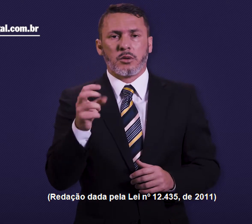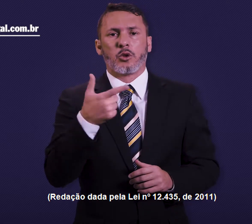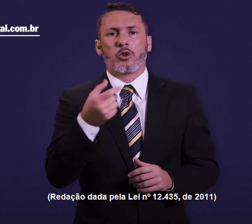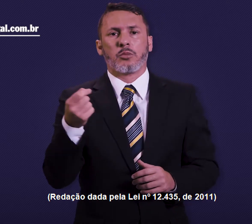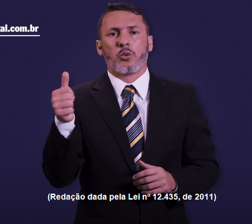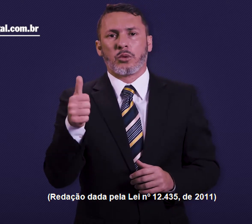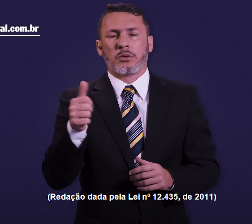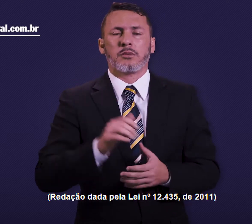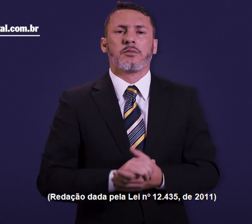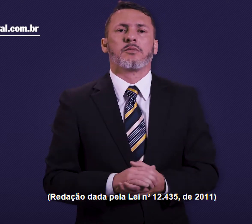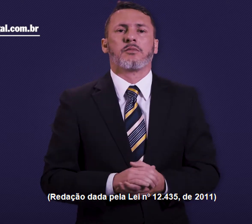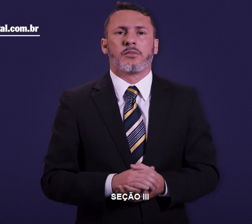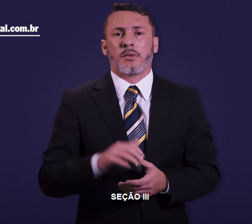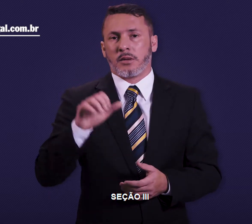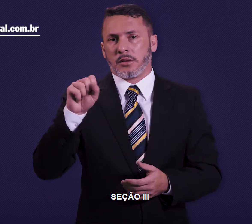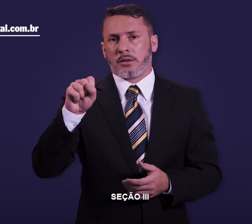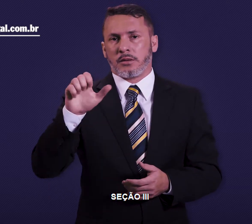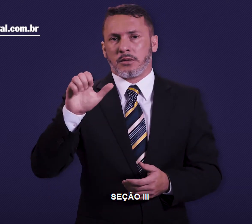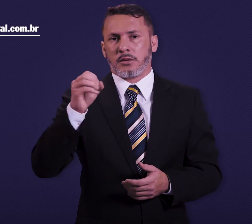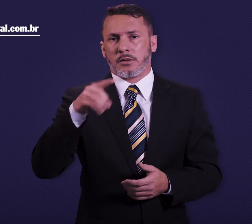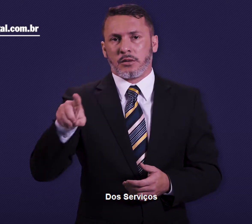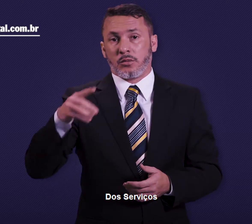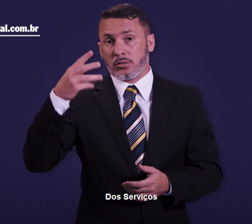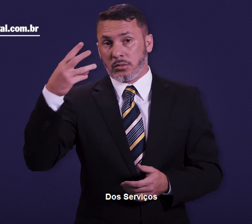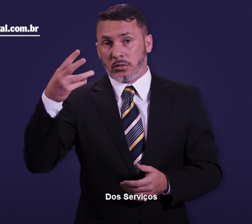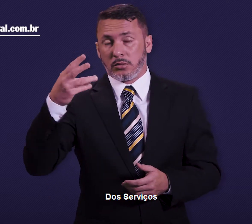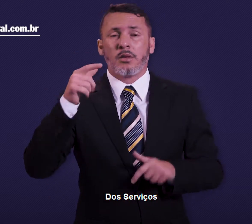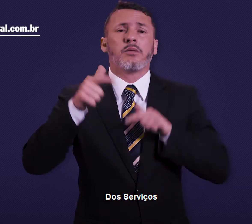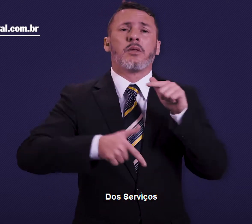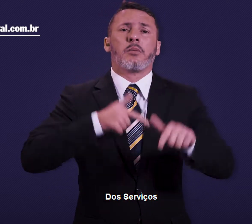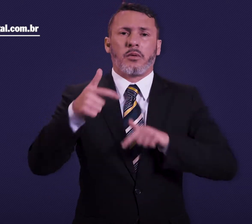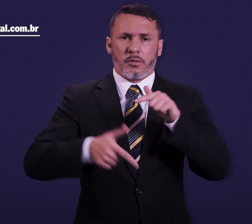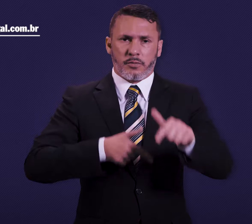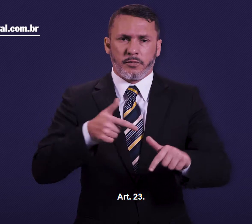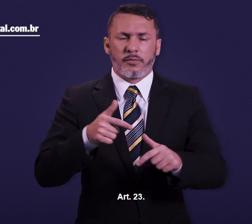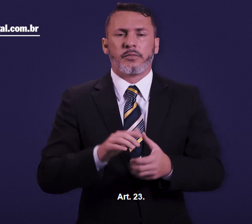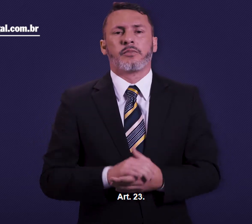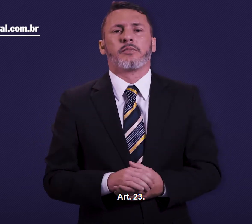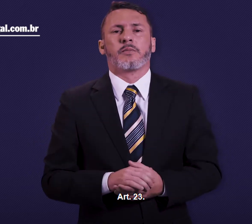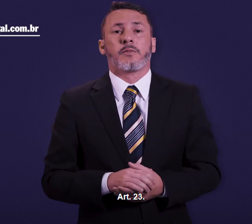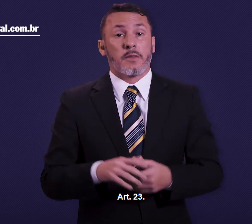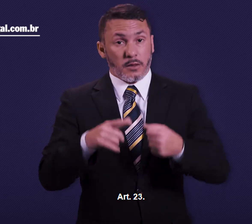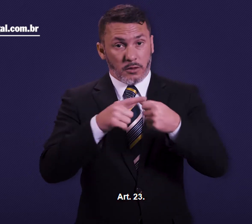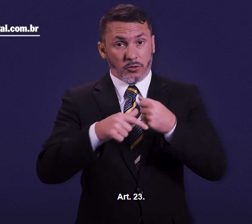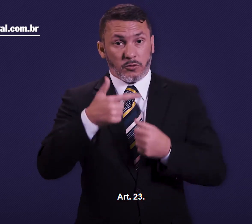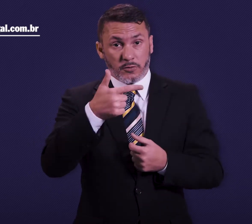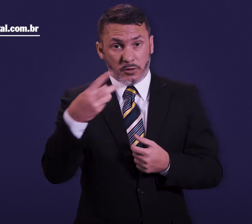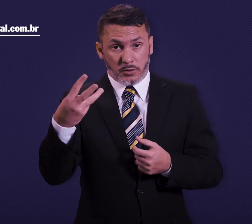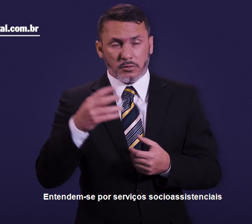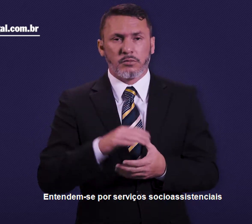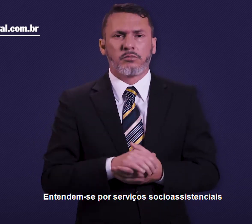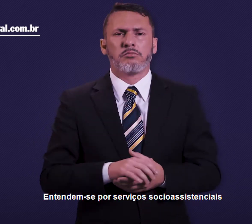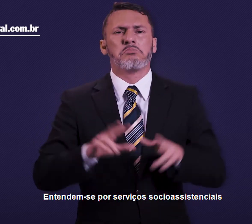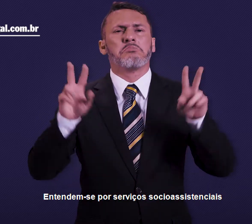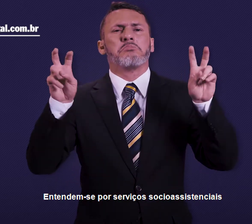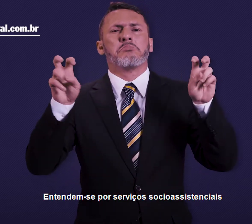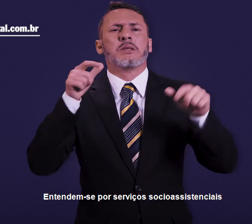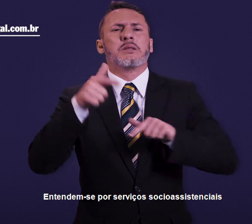12.435, de 2011. Seção 3. Dos serviços. Artigo 23. Entendem-se por